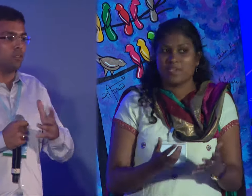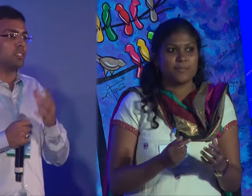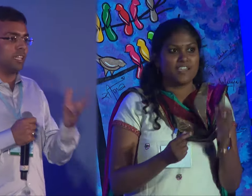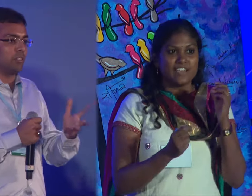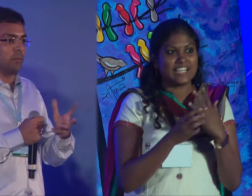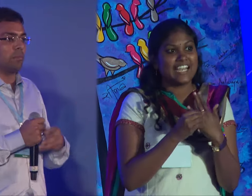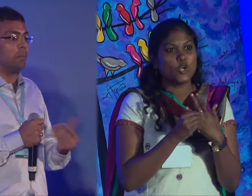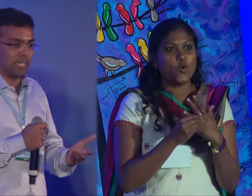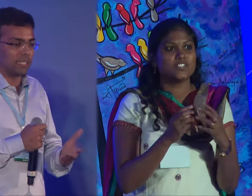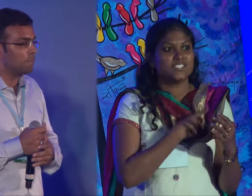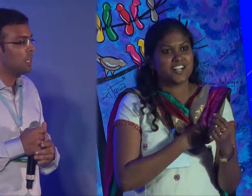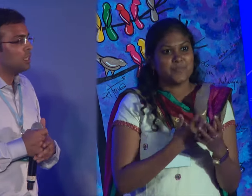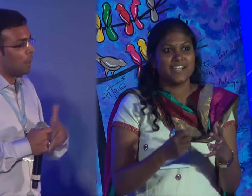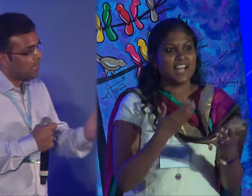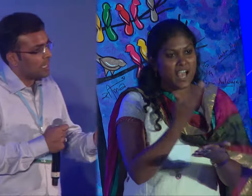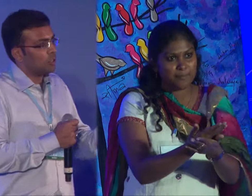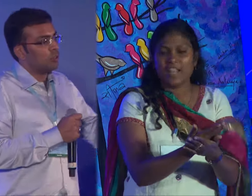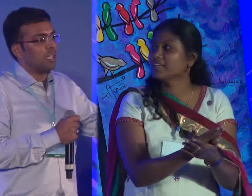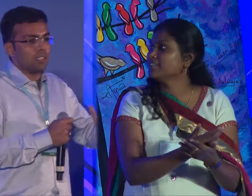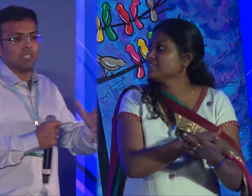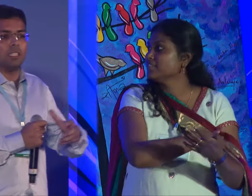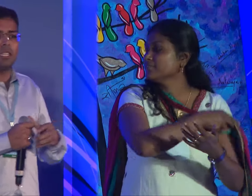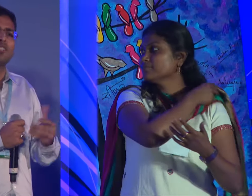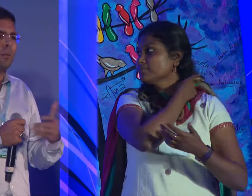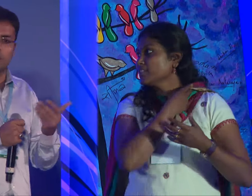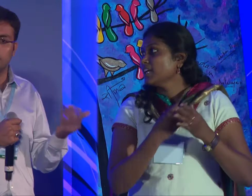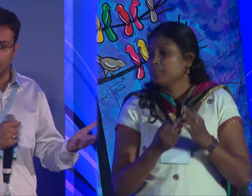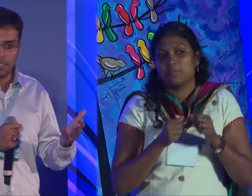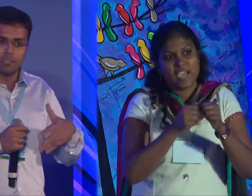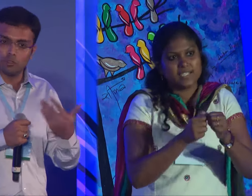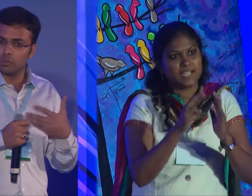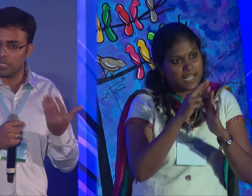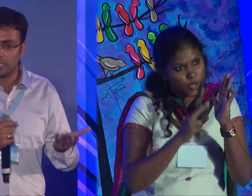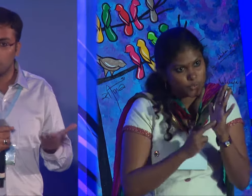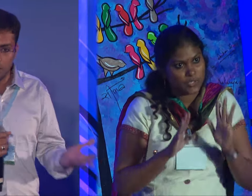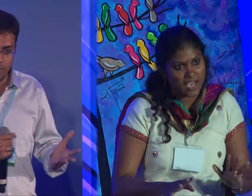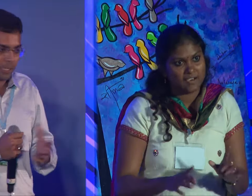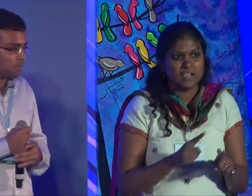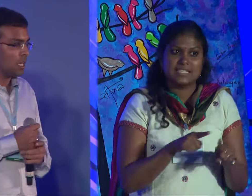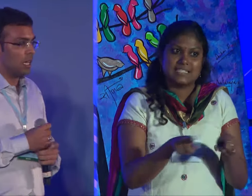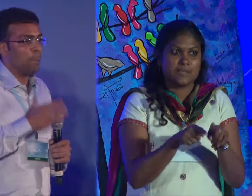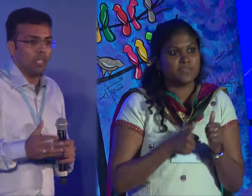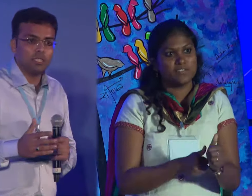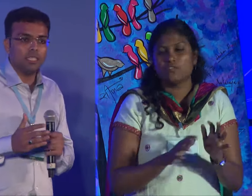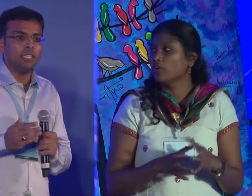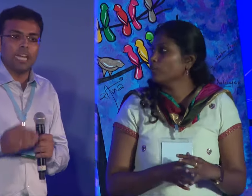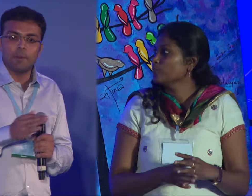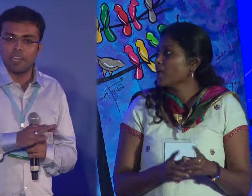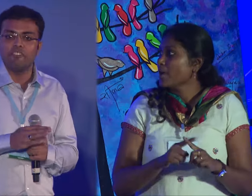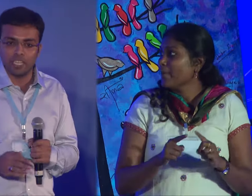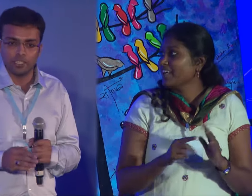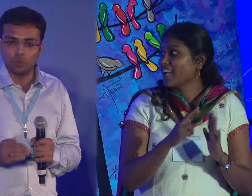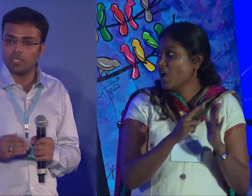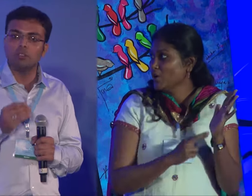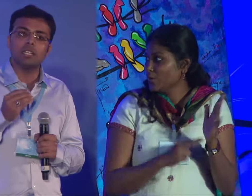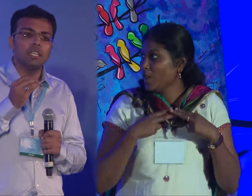जीत के लाए, उन्होंने स्टेट गवर्नमेंट में अप्लाई किया। जब अप्लाई किया तो उनको ये आंसर दिया जाता है कि जो भी पॉलिसी में है उस तरीके से आपको मिला जाएगा। अब पॉलिसी यहाँ